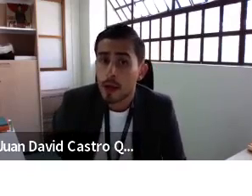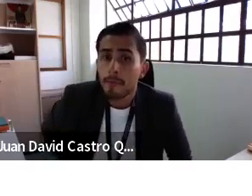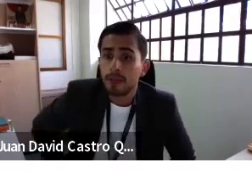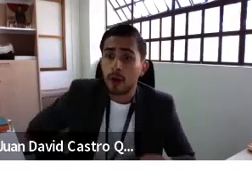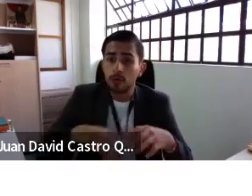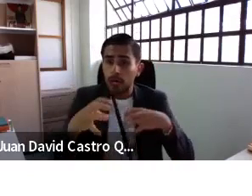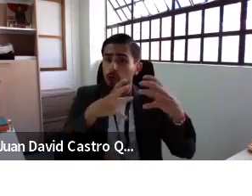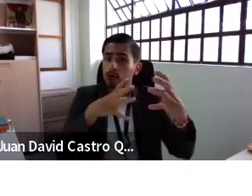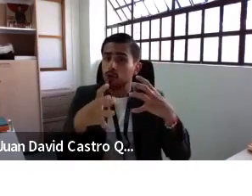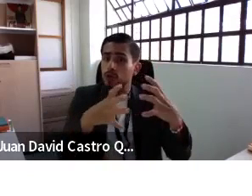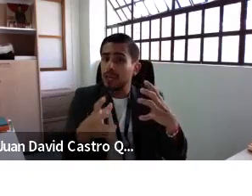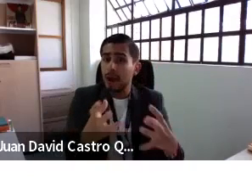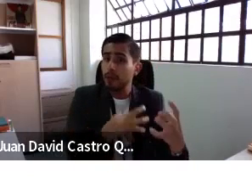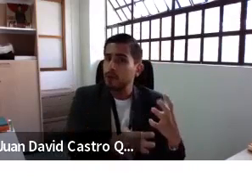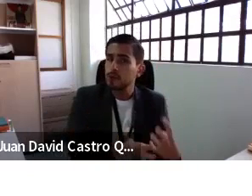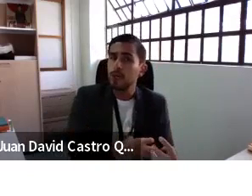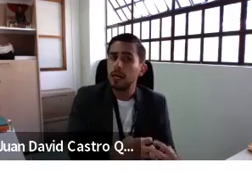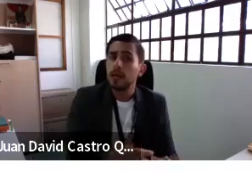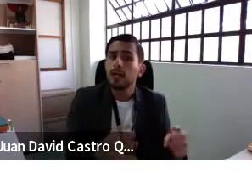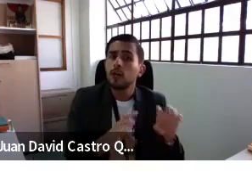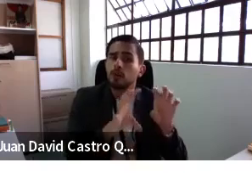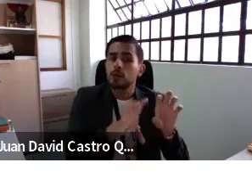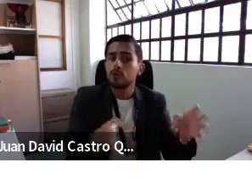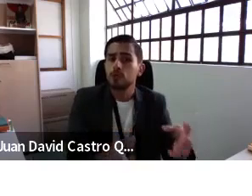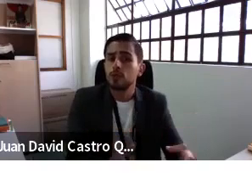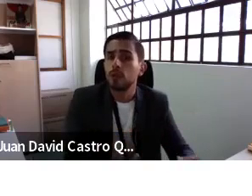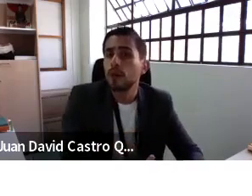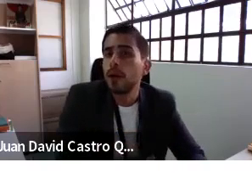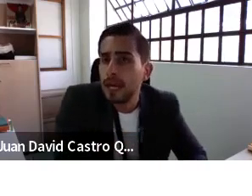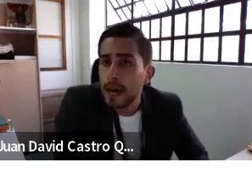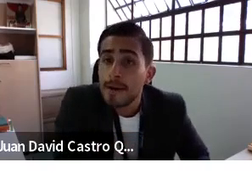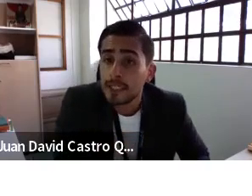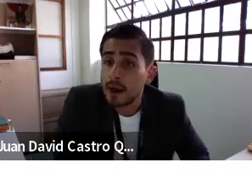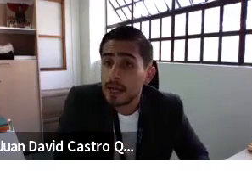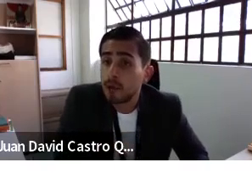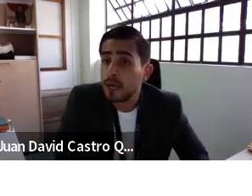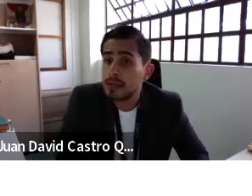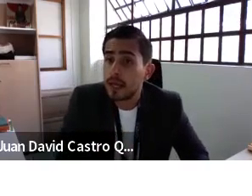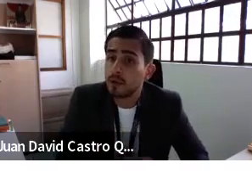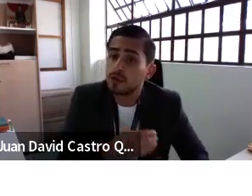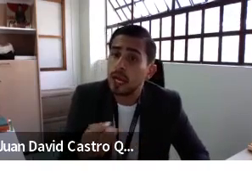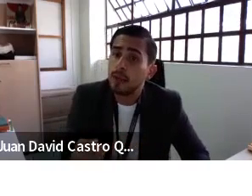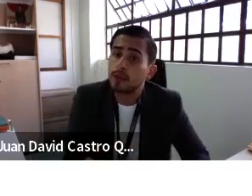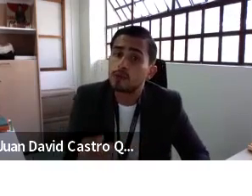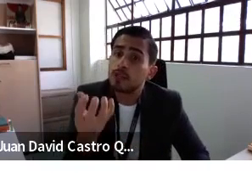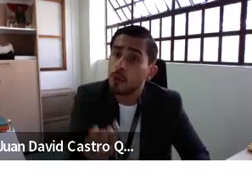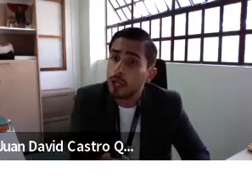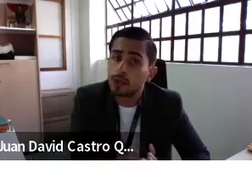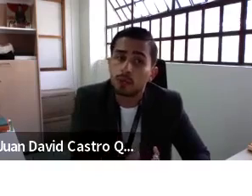de cómo se construye una idea preconcebida y cómo se va construyendo una nueva idea ya basada en unos elementos más sólidos y en